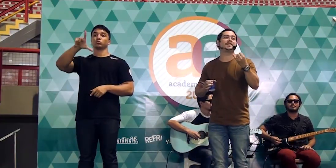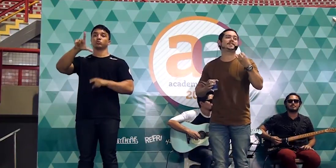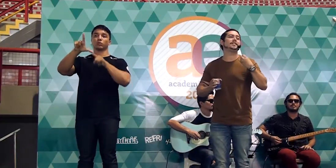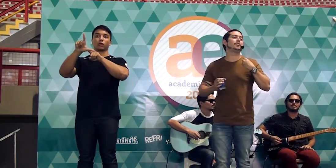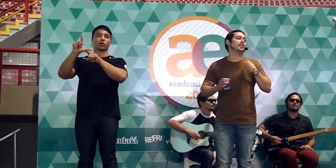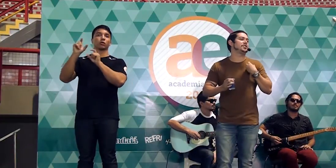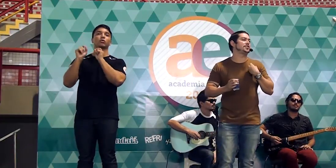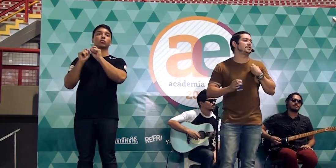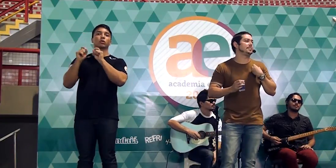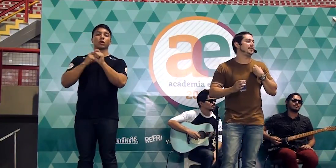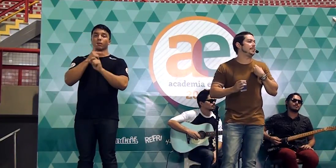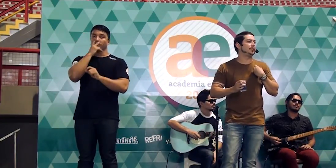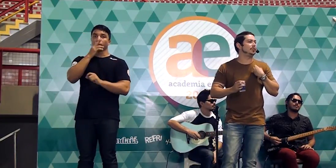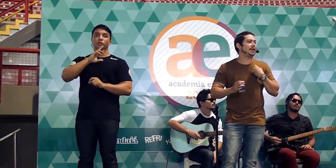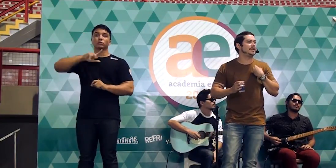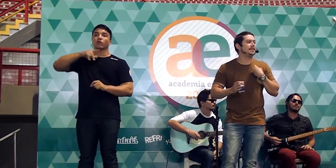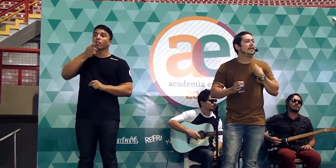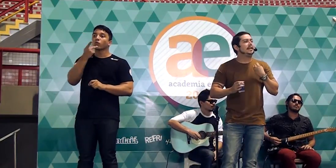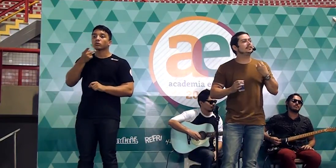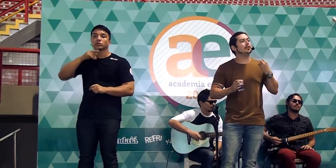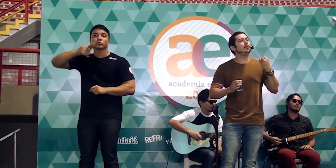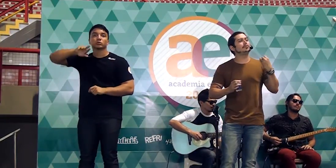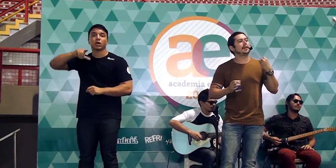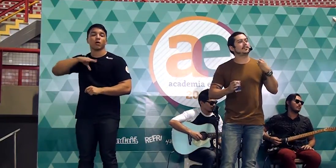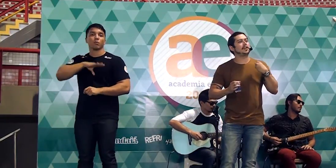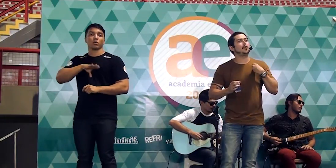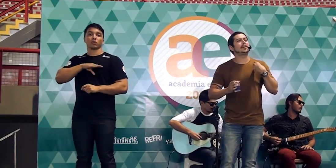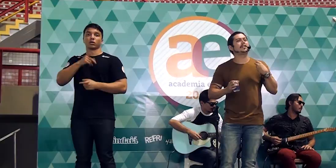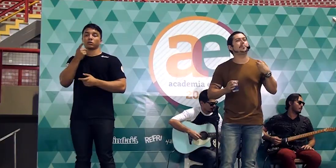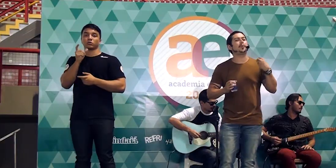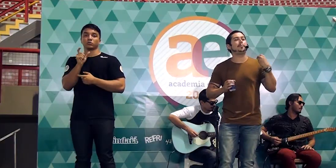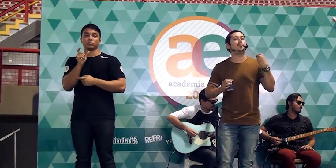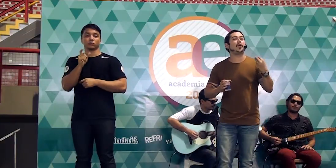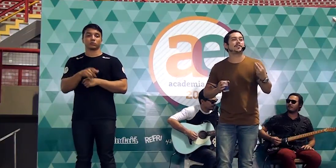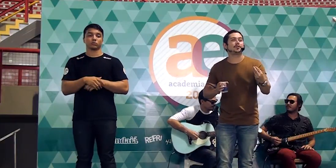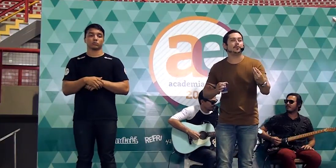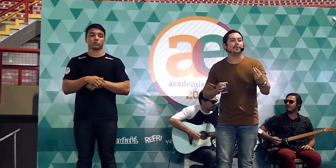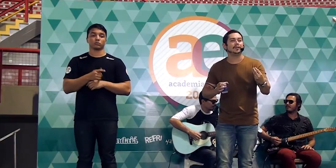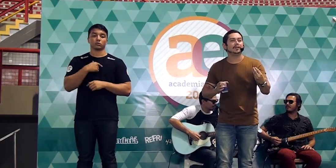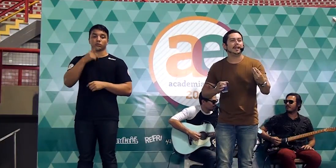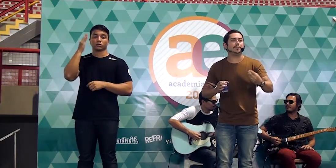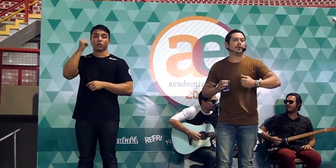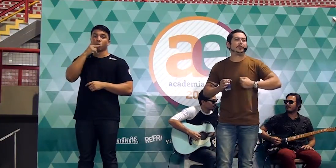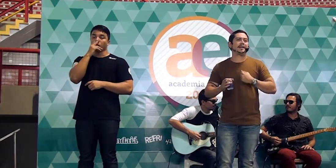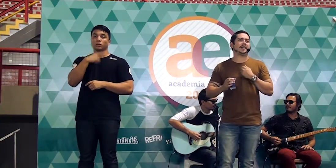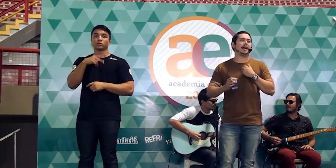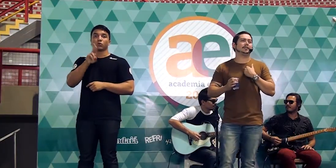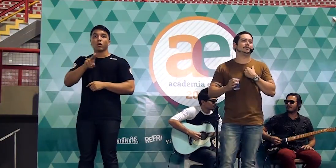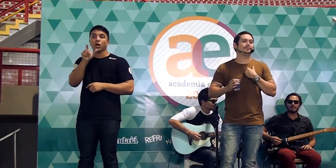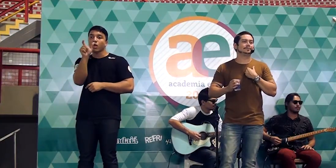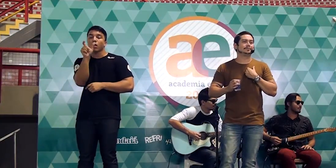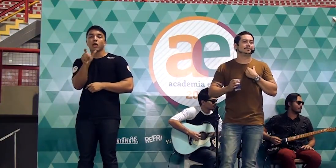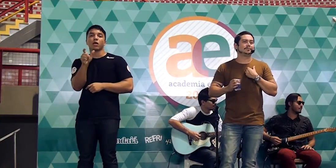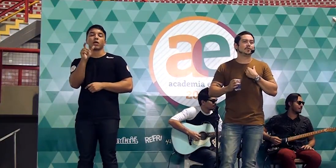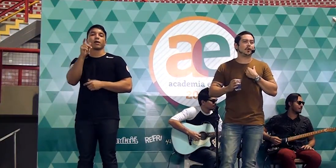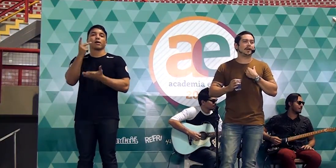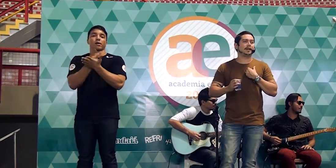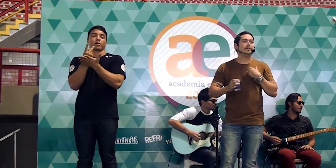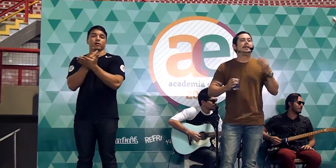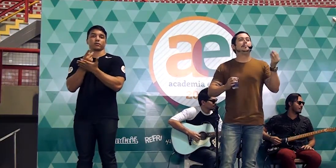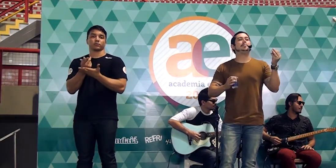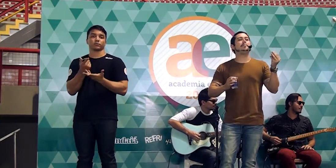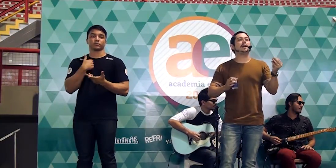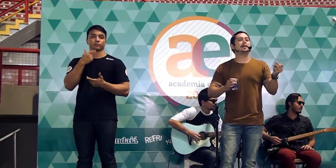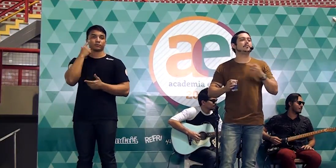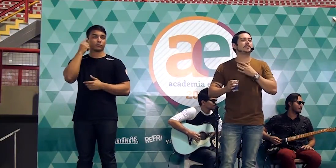porque diziam que a gente não sabia falar português. Então o Traje a Rigor canta de propósito em português errado.